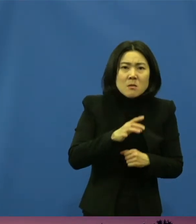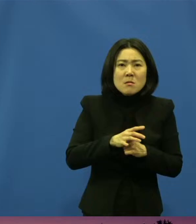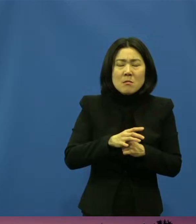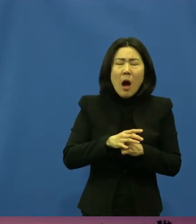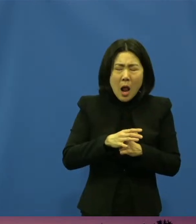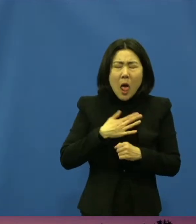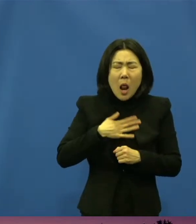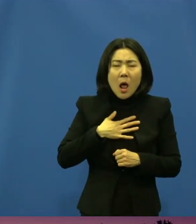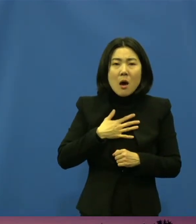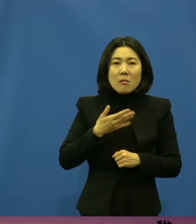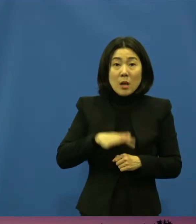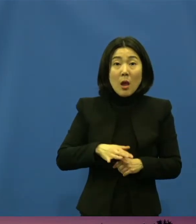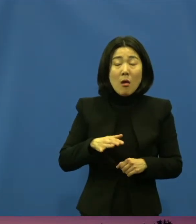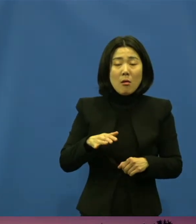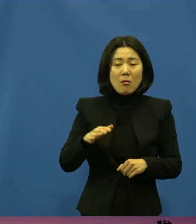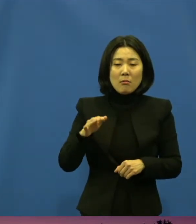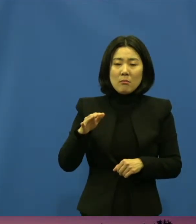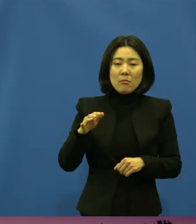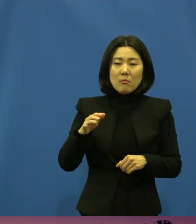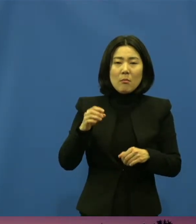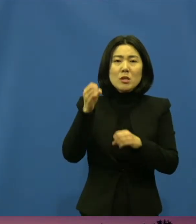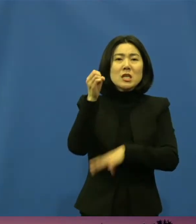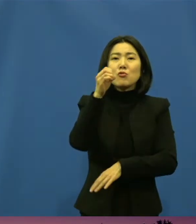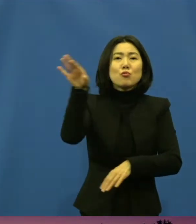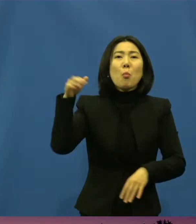않죠. 두리뭉실해요.